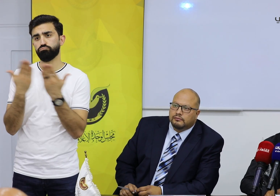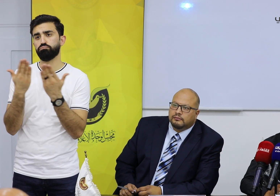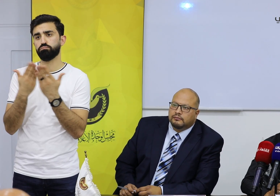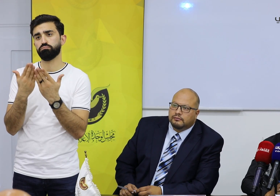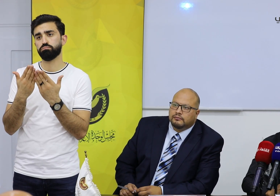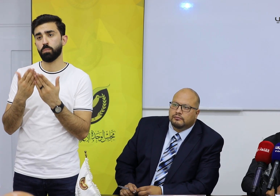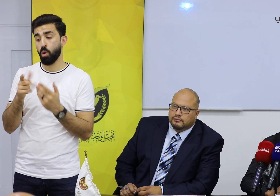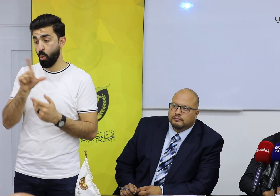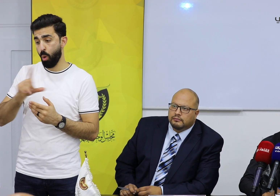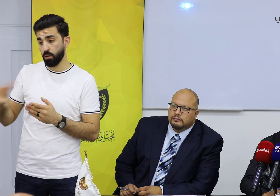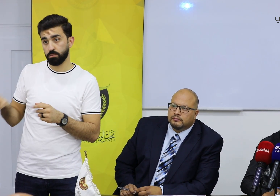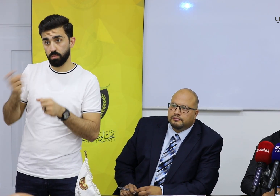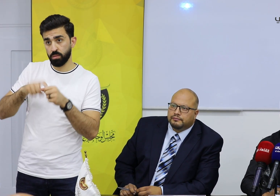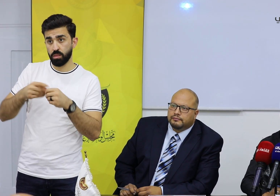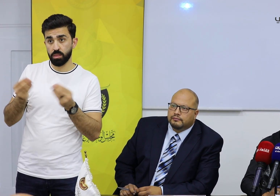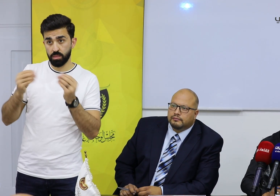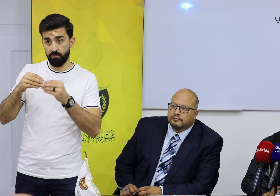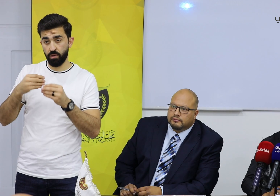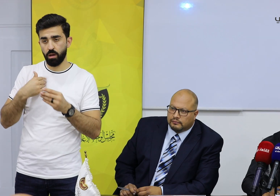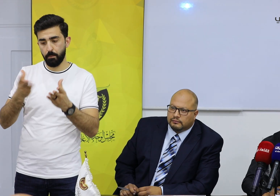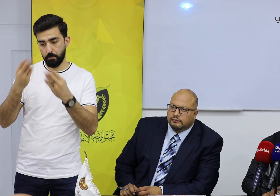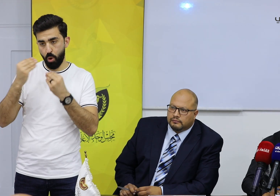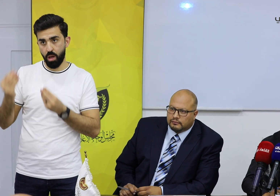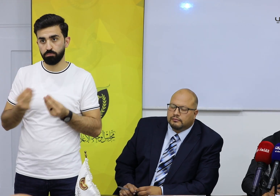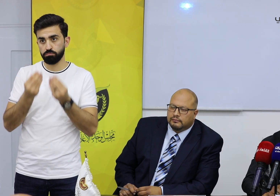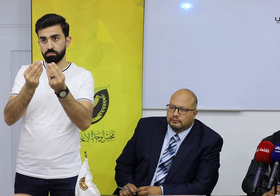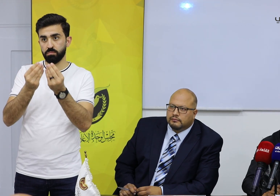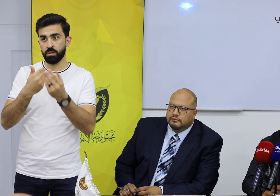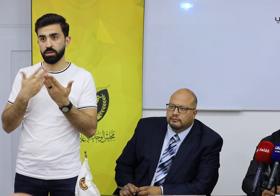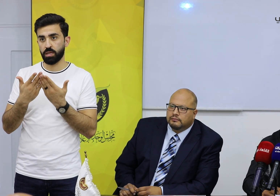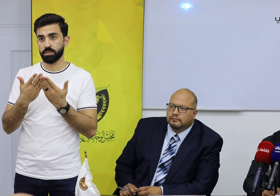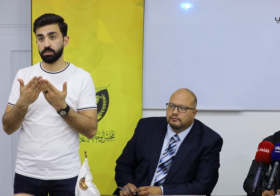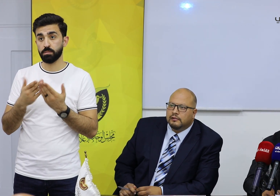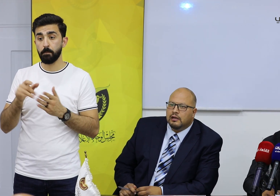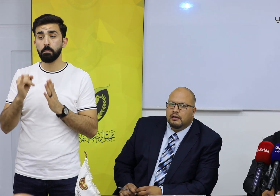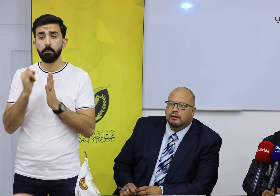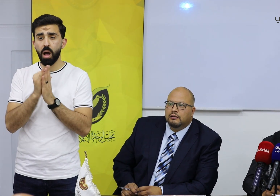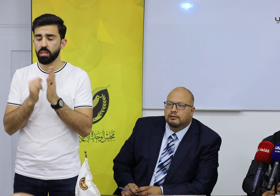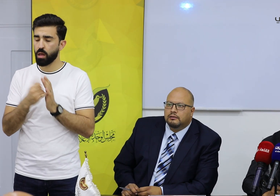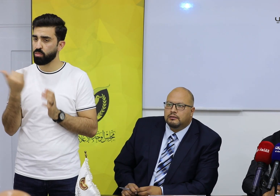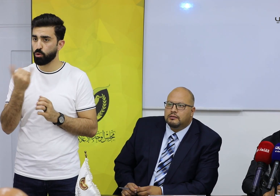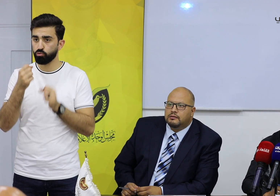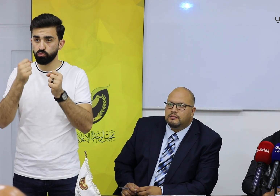يكون بمنهاج طلاب الإعلام منهاجهم هذا الموضوع